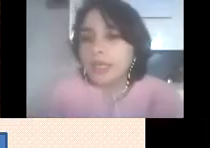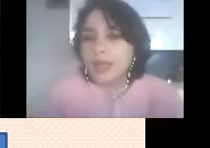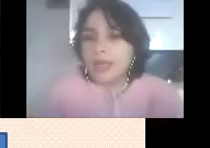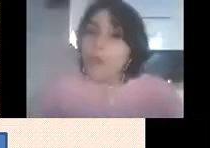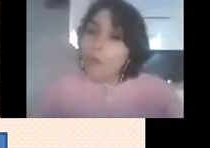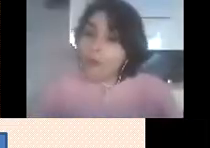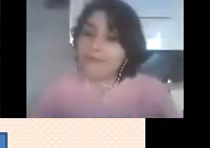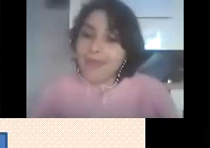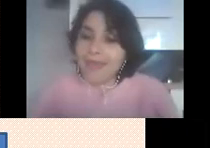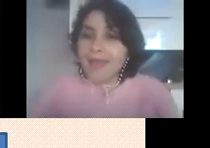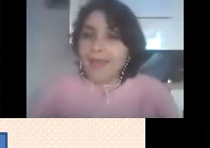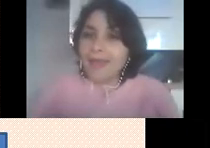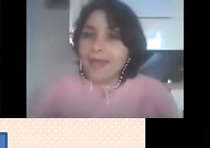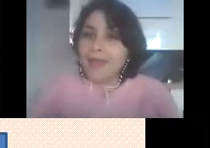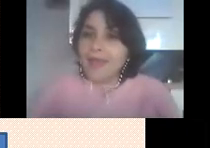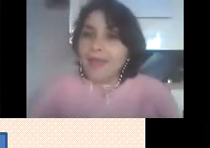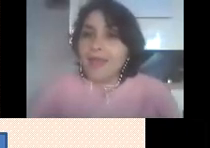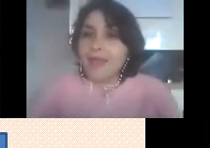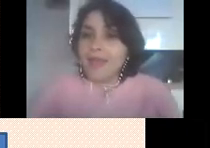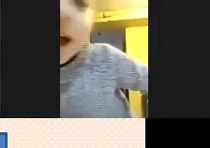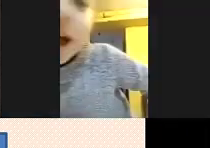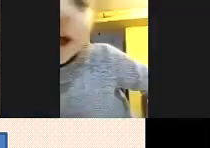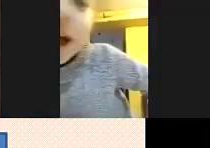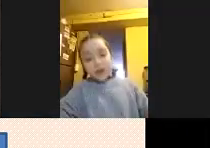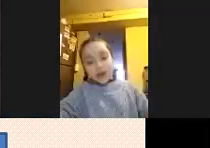frágil? Muy bien.